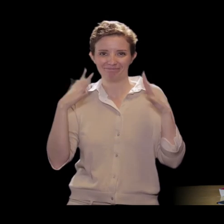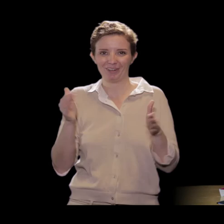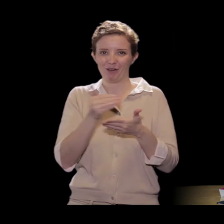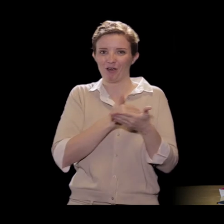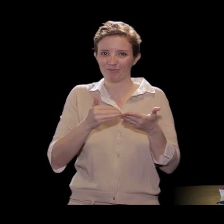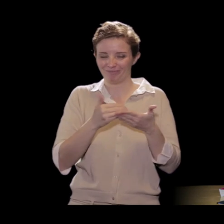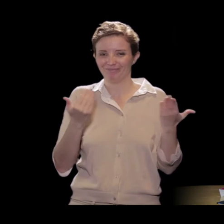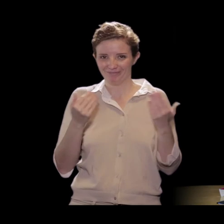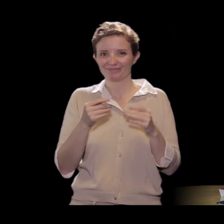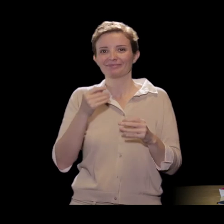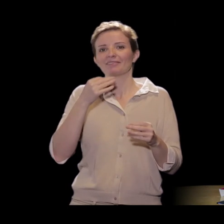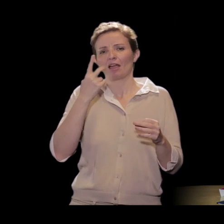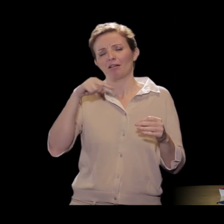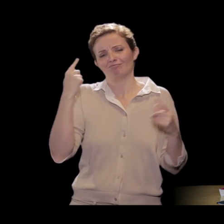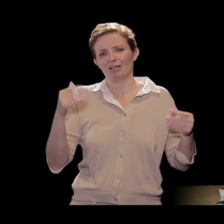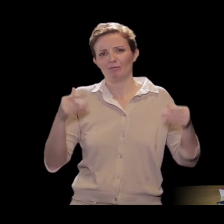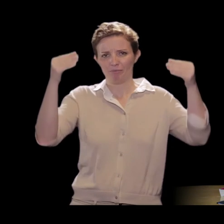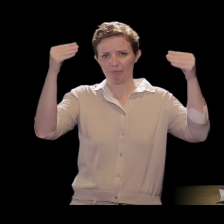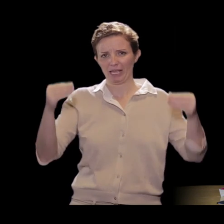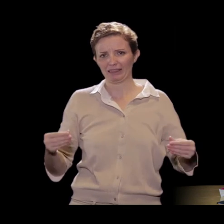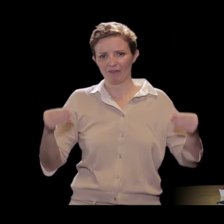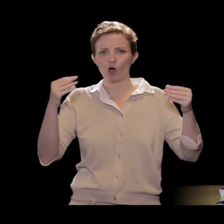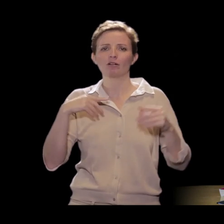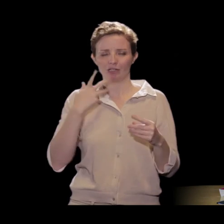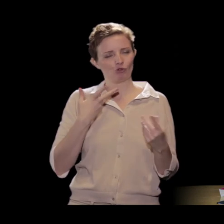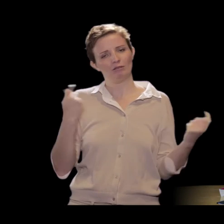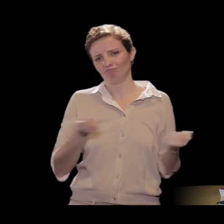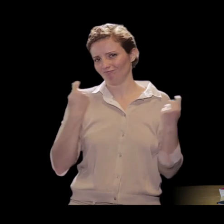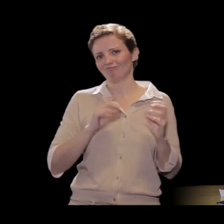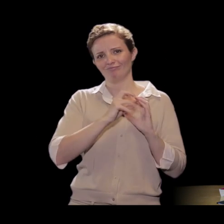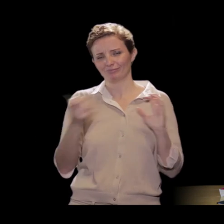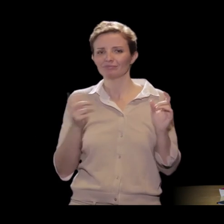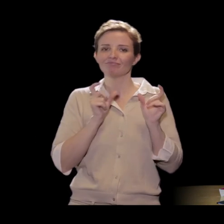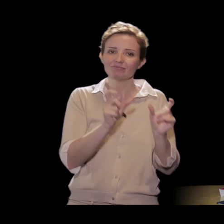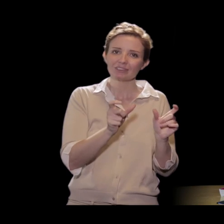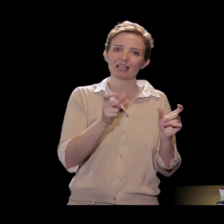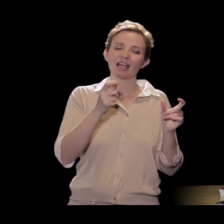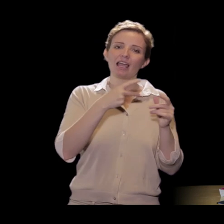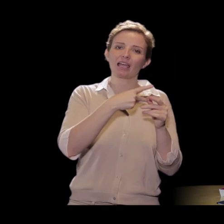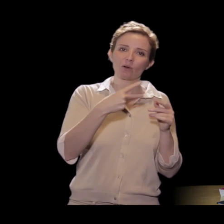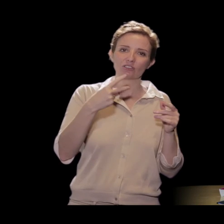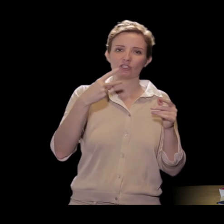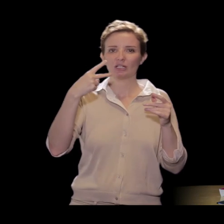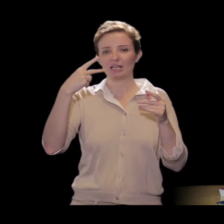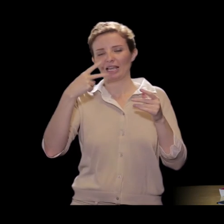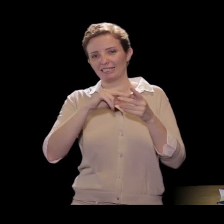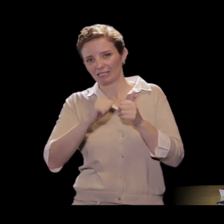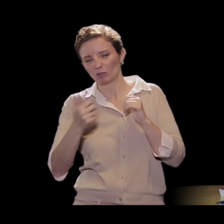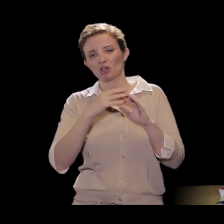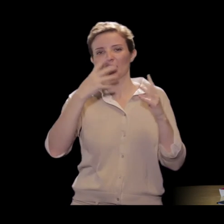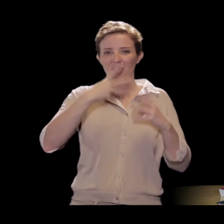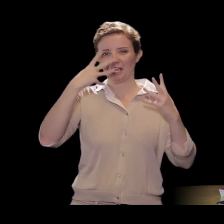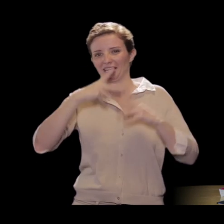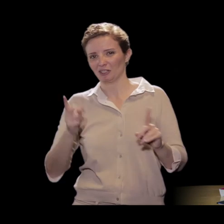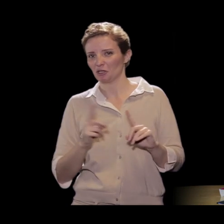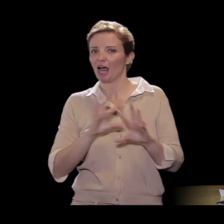risoluzione ehm nel piattaforma sono diversi esercizi che riguardano sia le equazioni razionali che le equazioni irrazionali